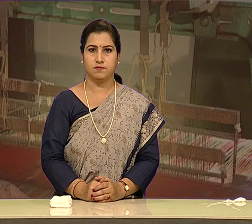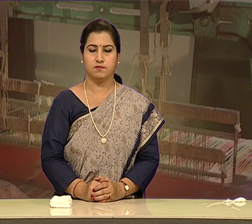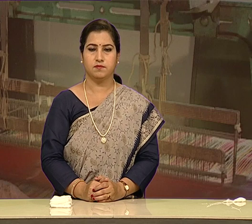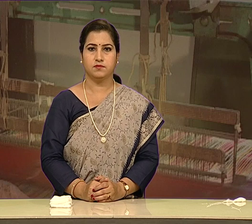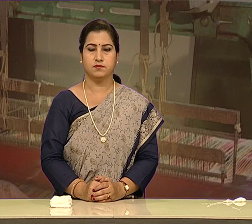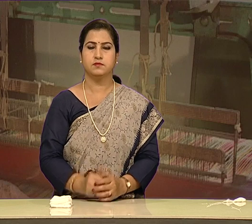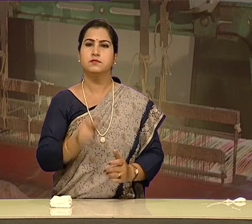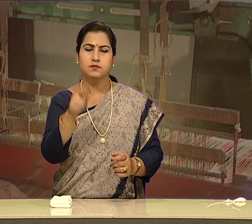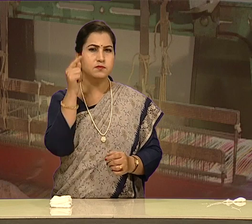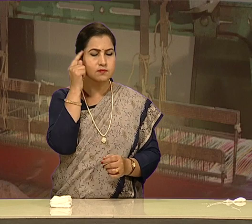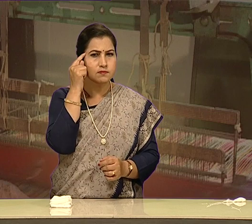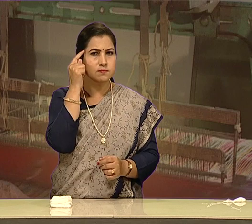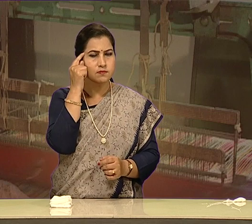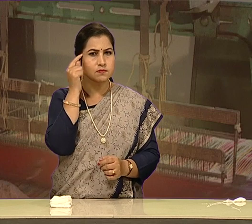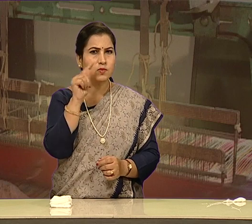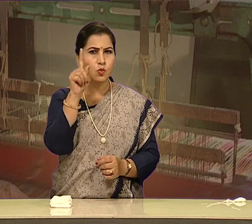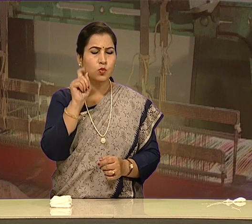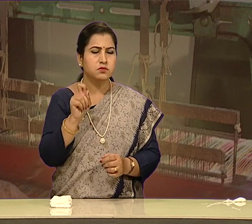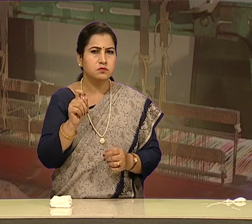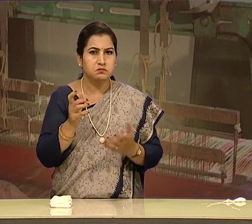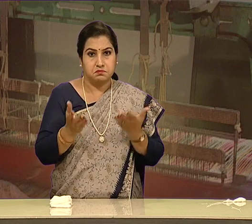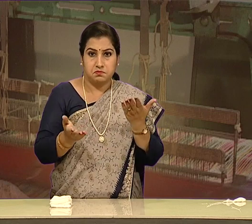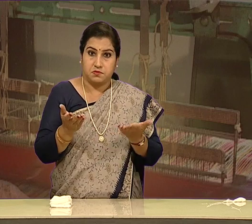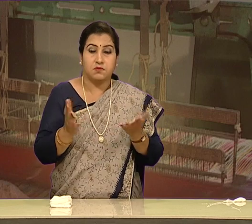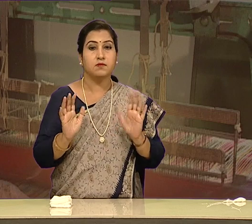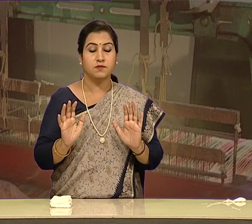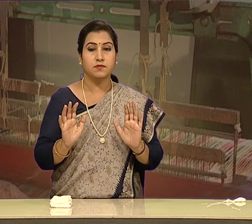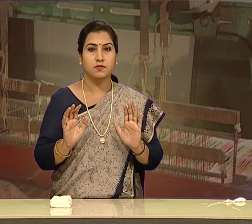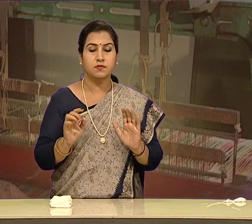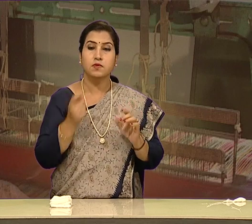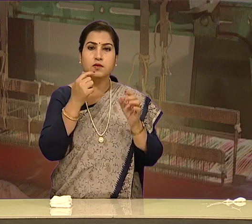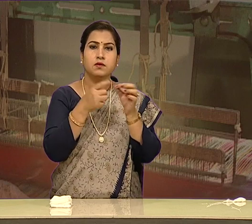आपके मन में प्रश्न जरूर आया होगा कि रुई कहां से आती है।